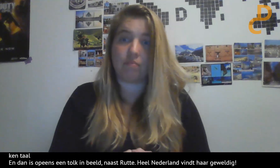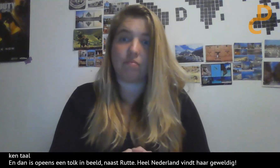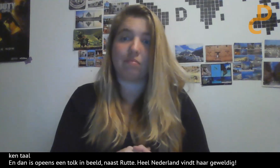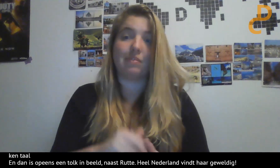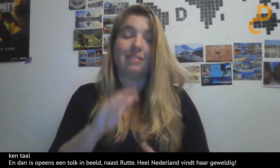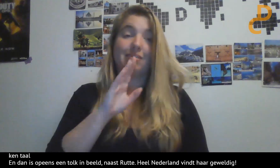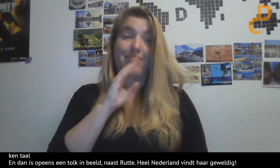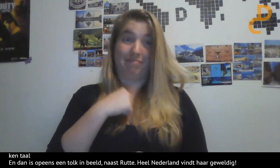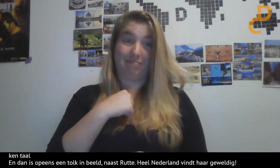Tolk Irma.